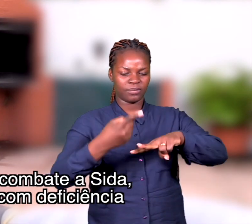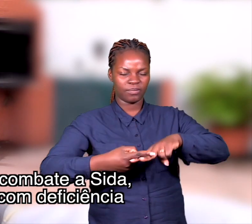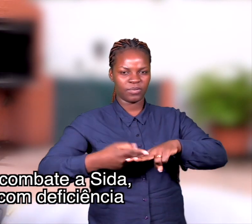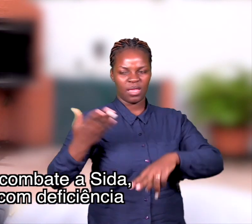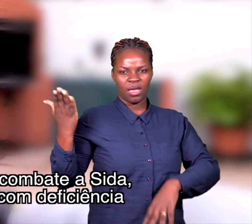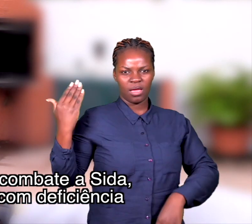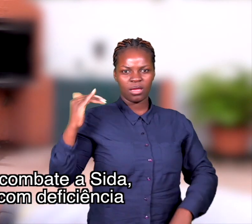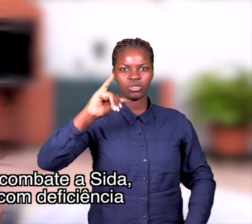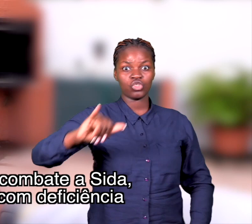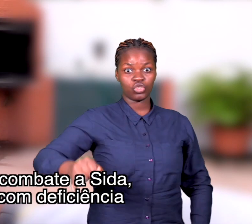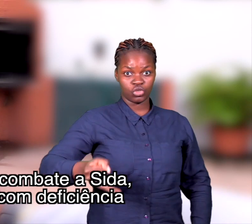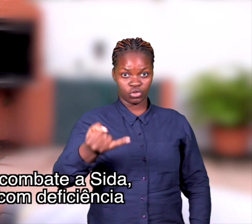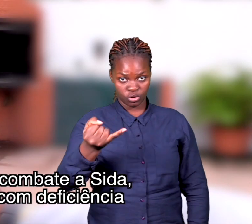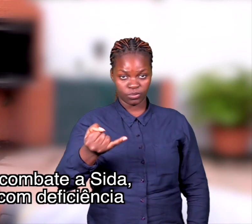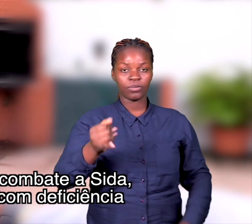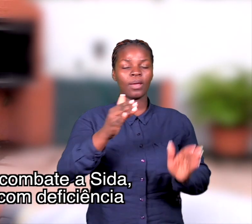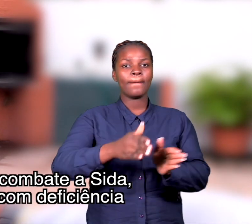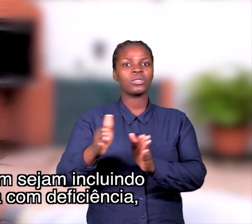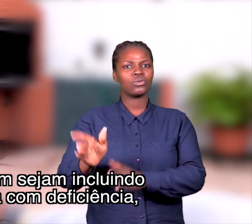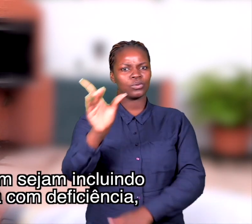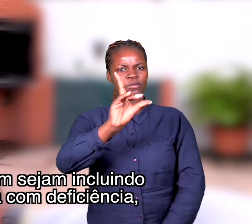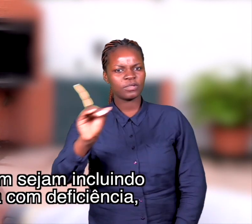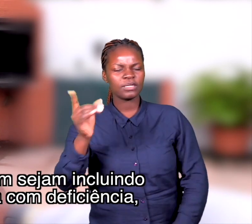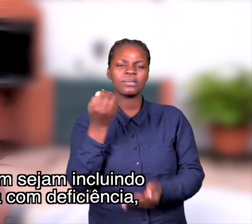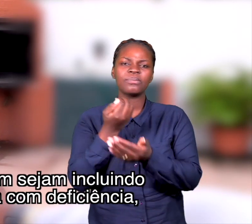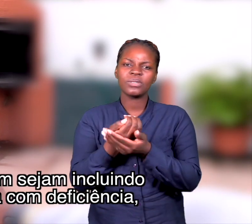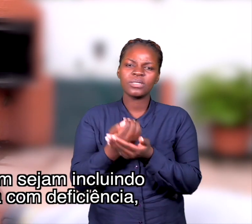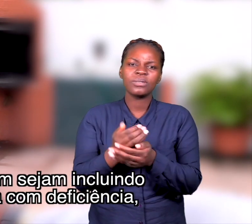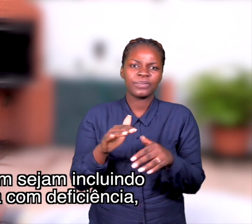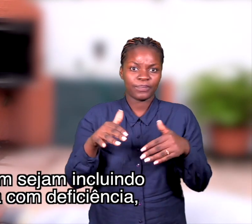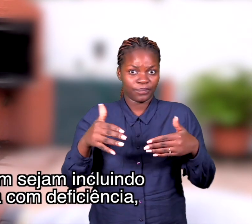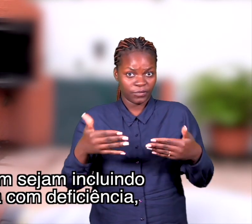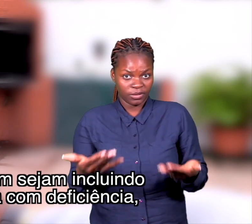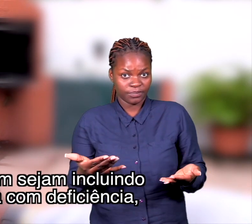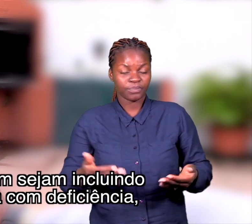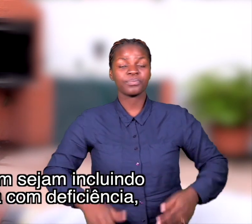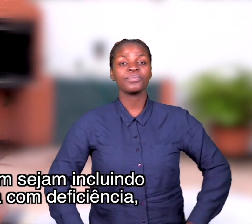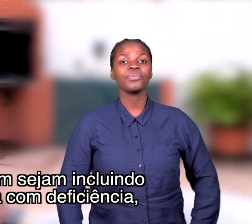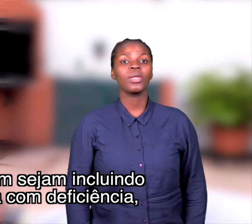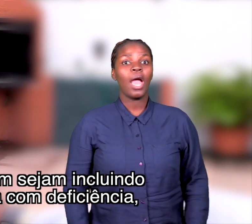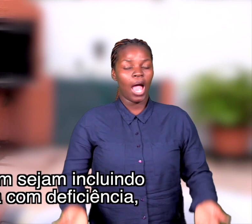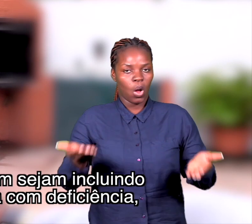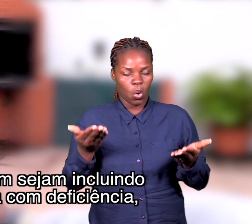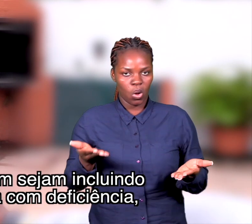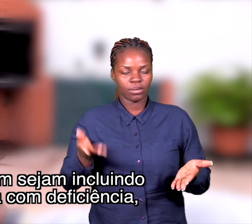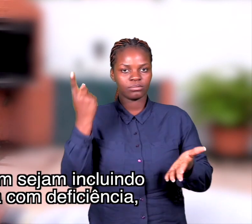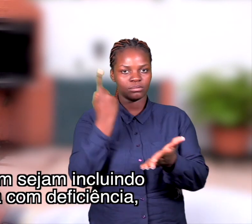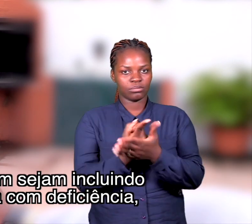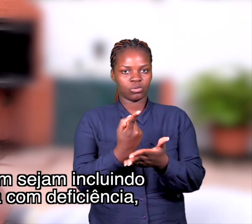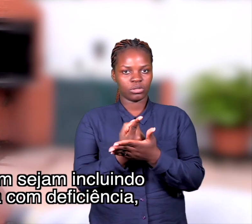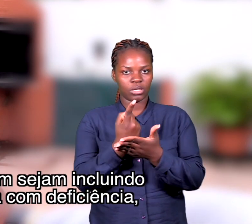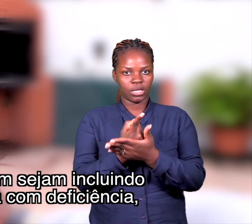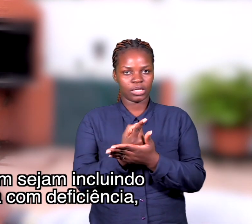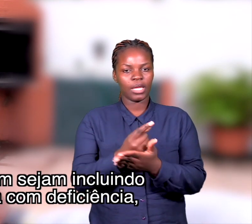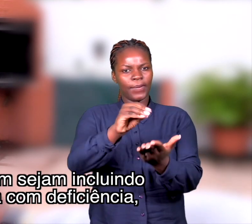janeiro. As pessoas com deficiência pediram que agora seja incluído